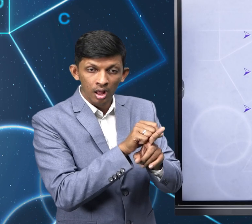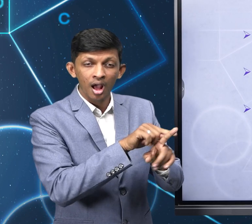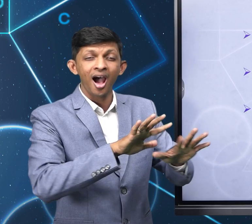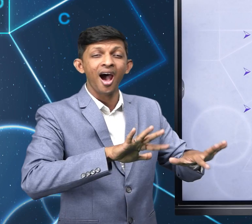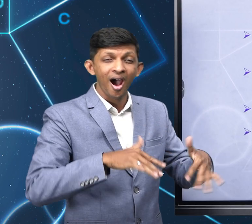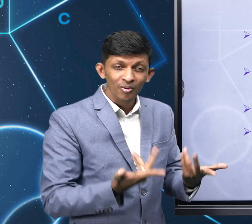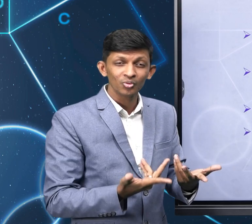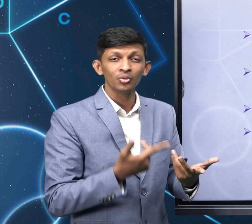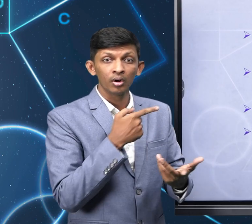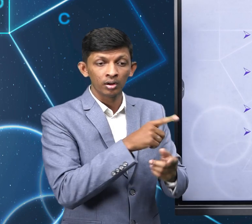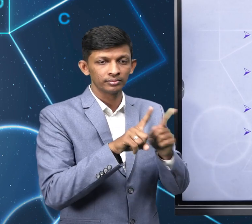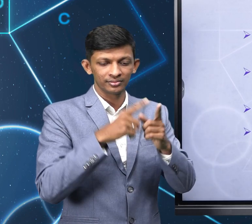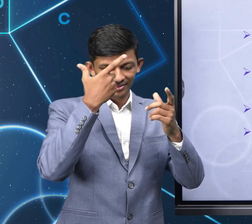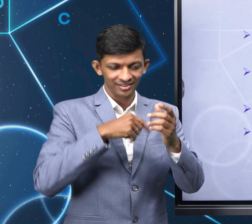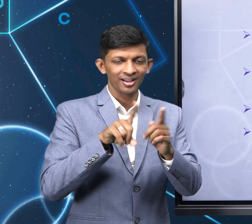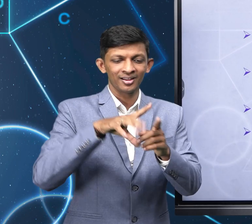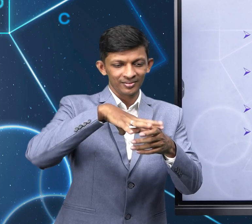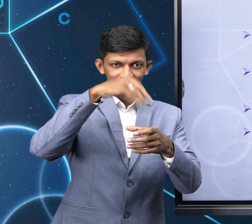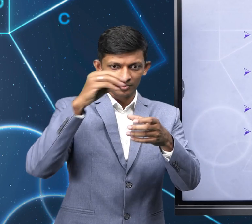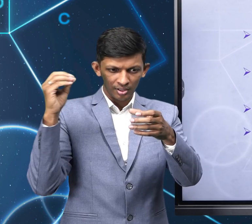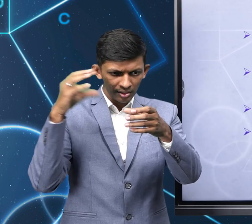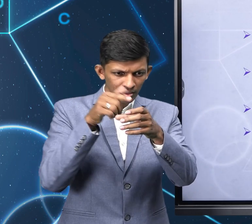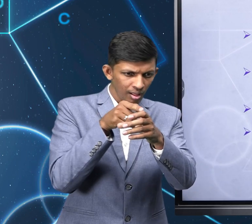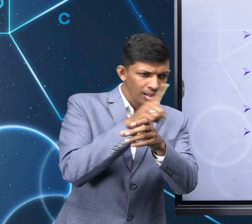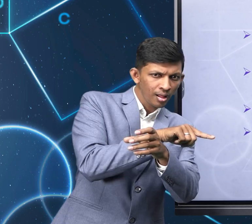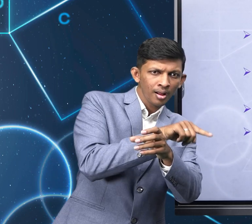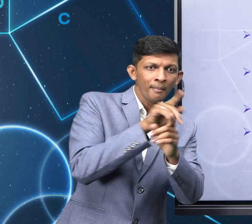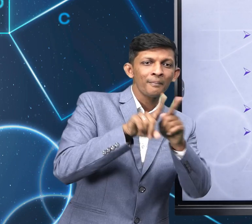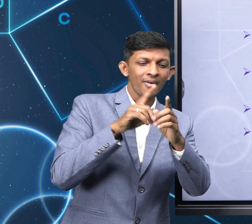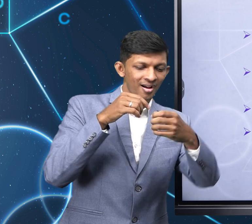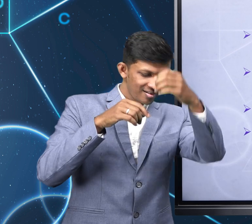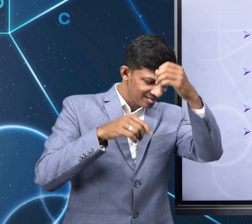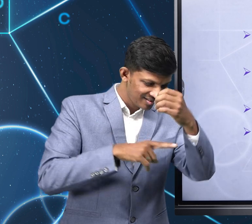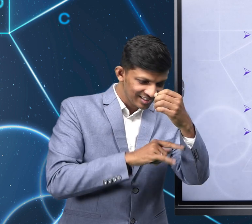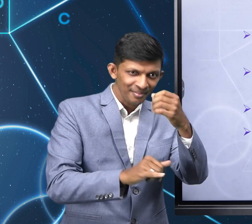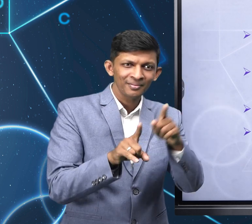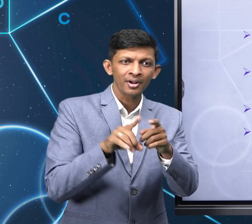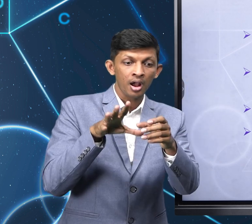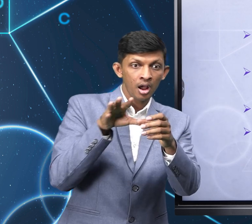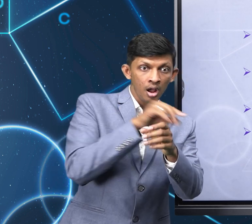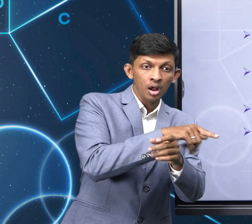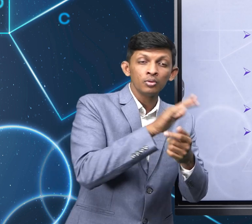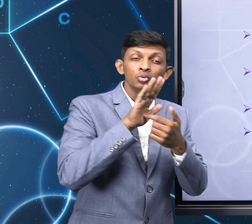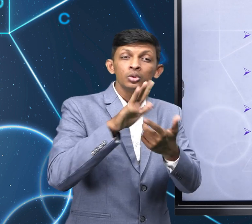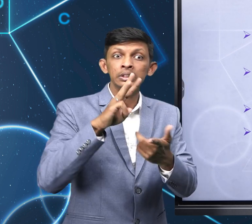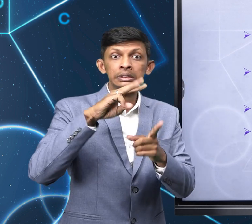प्रकाश आणि सावली 2D मध्ये 3D आकार कसे दर्शवू शकतात हे